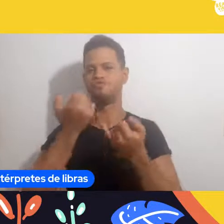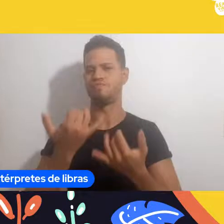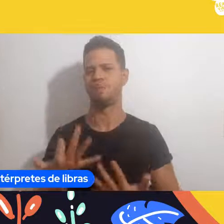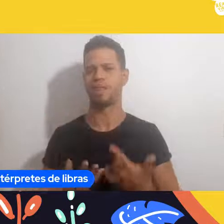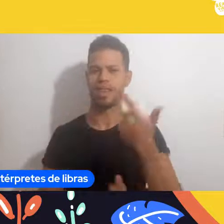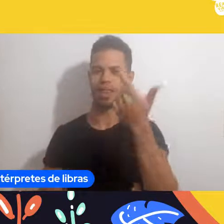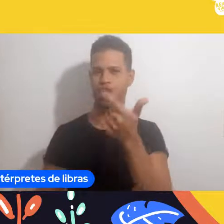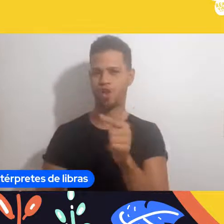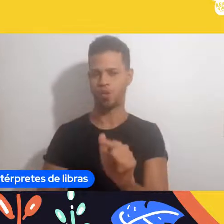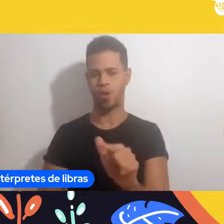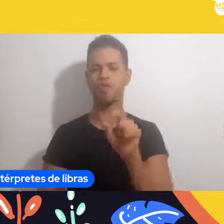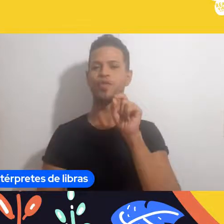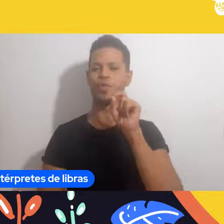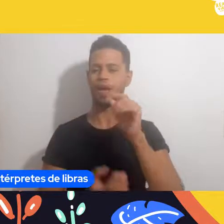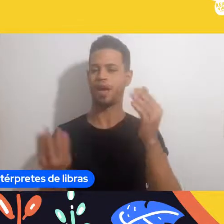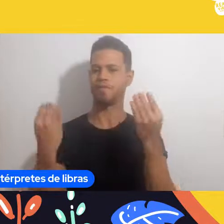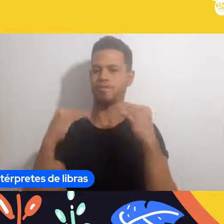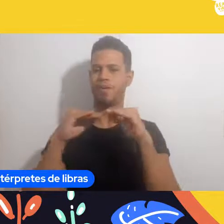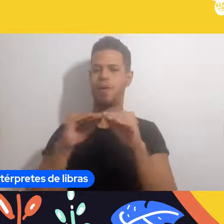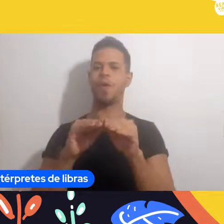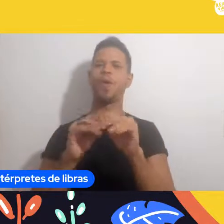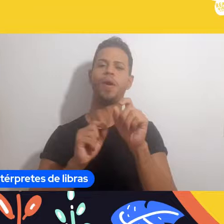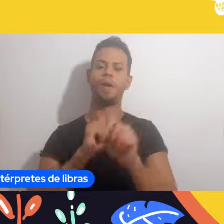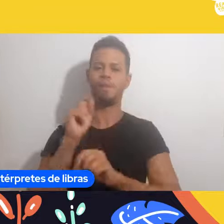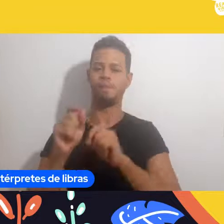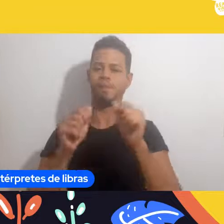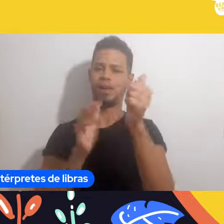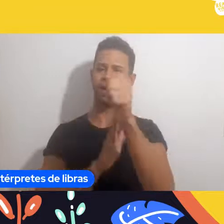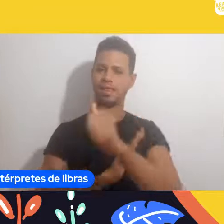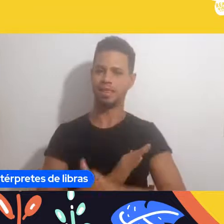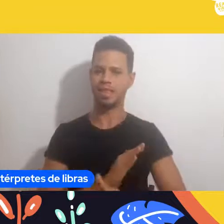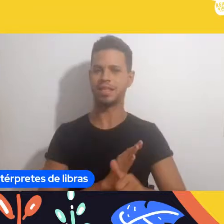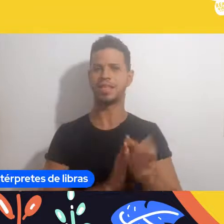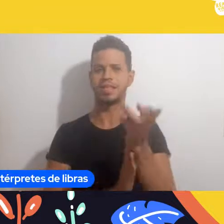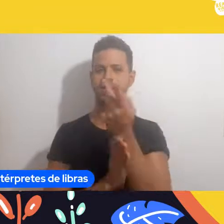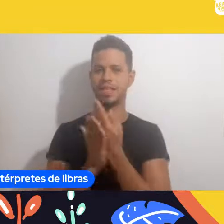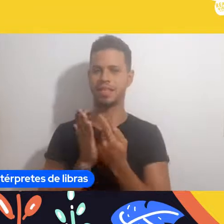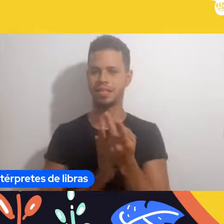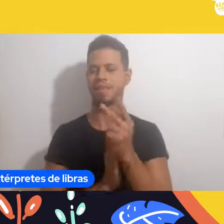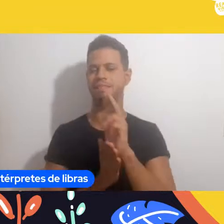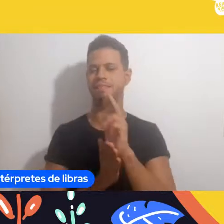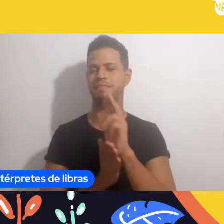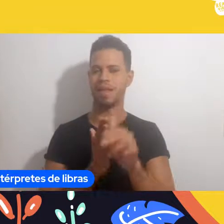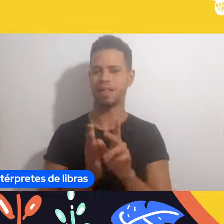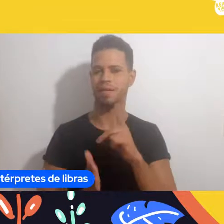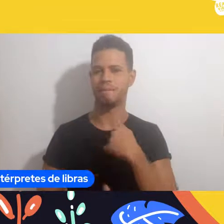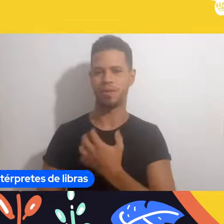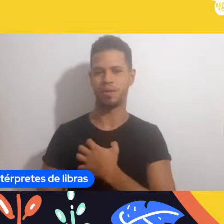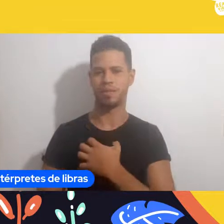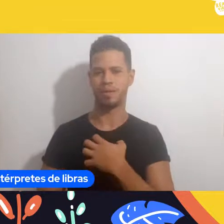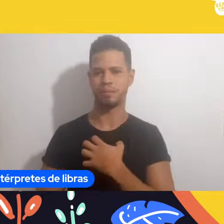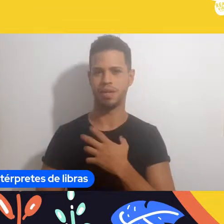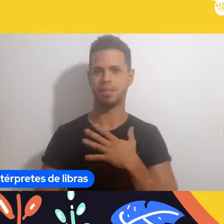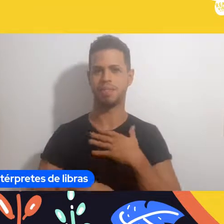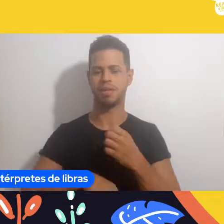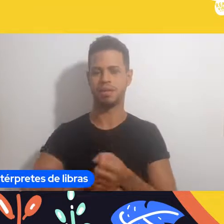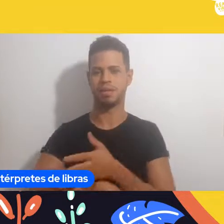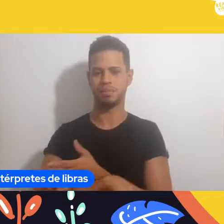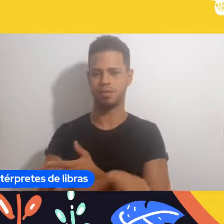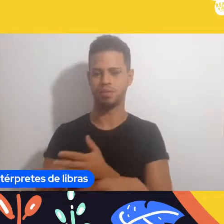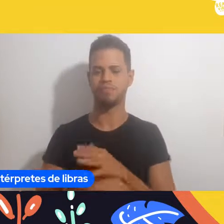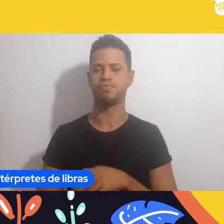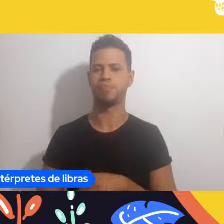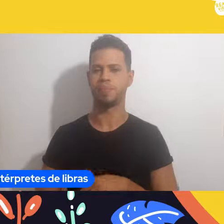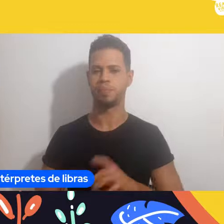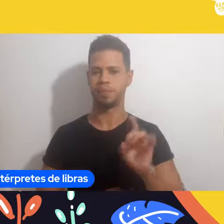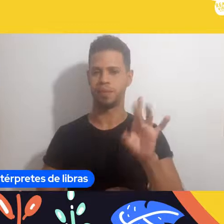e colocar, através de desenhos, pinturas, argila, os meus sentimentos, as minhas emoções. Então, a Casa das Asas traz